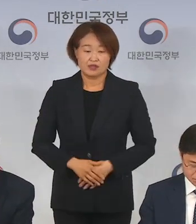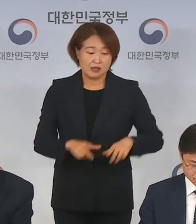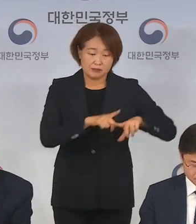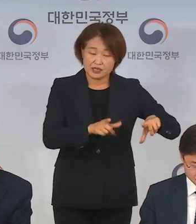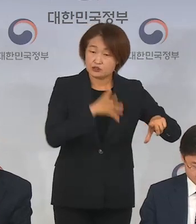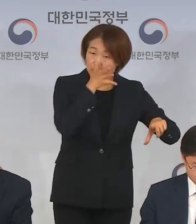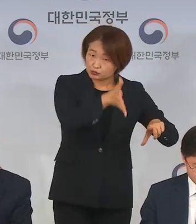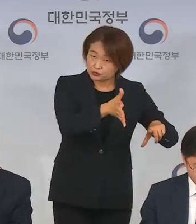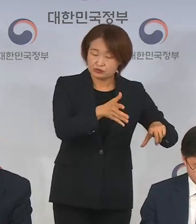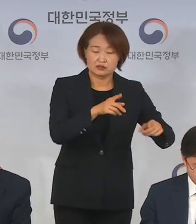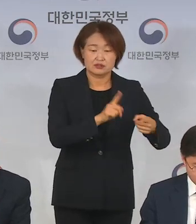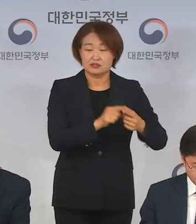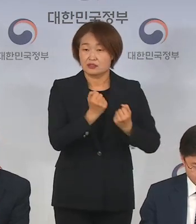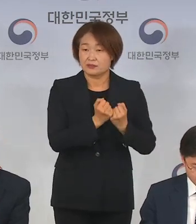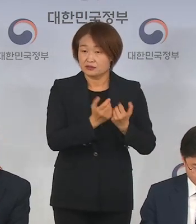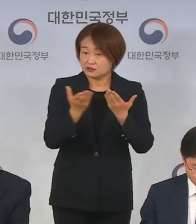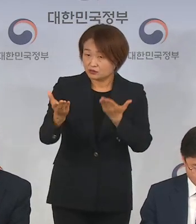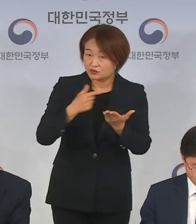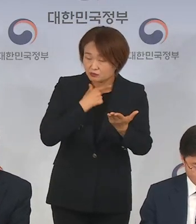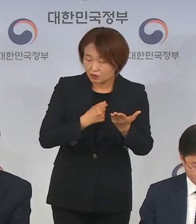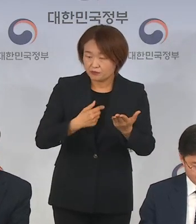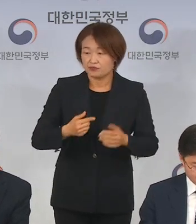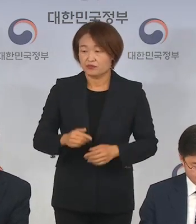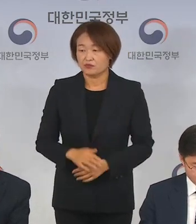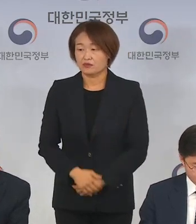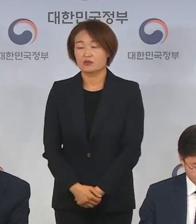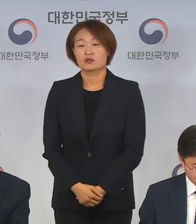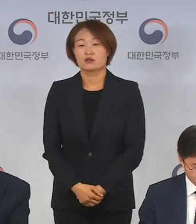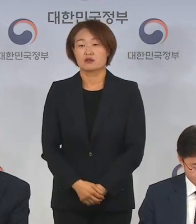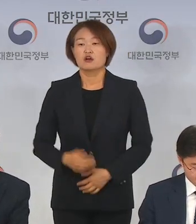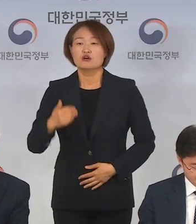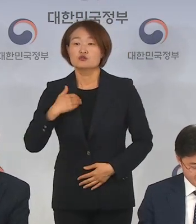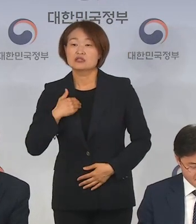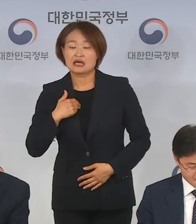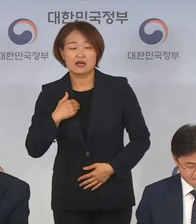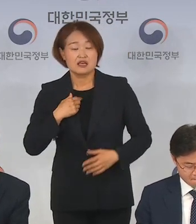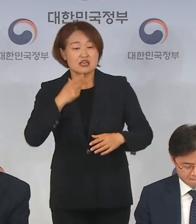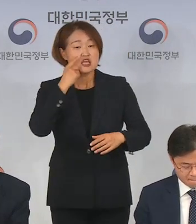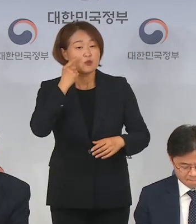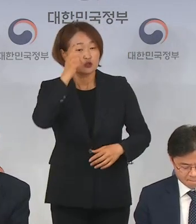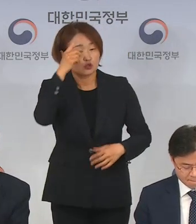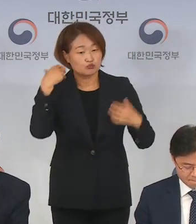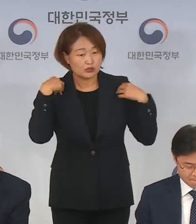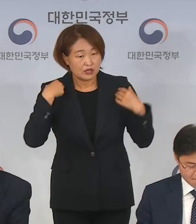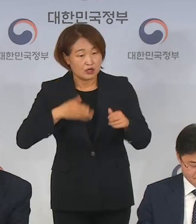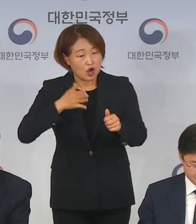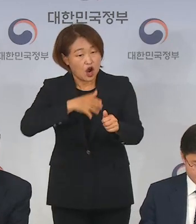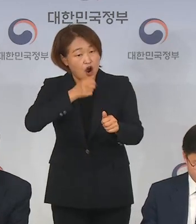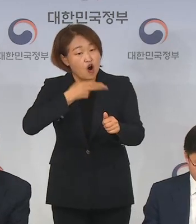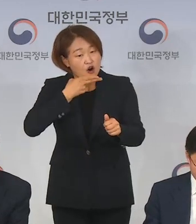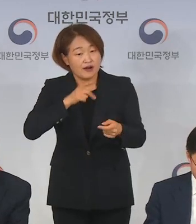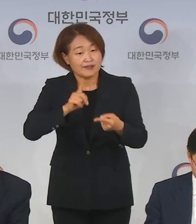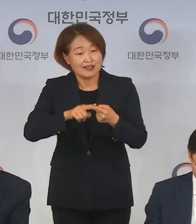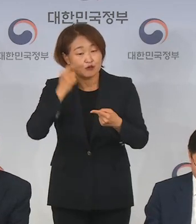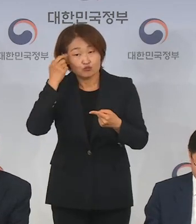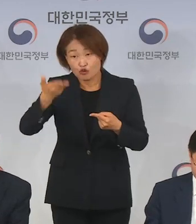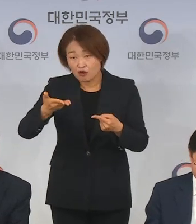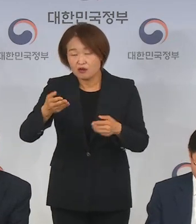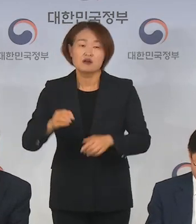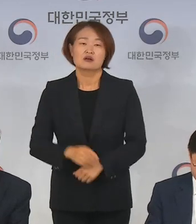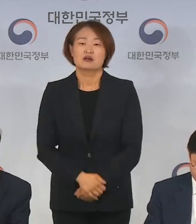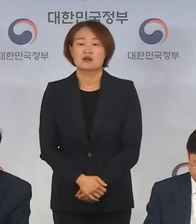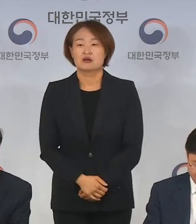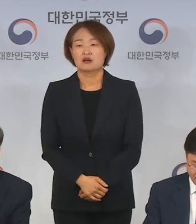전문가 관련해서 포럼에서 갔는데 저희 쪽에서 지금 요청을 했느냐 안 하셨느냐 안 했느냐 지금 이 부분 말씀하셨는데